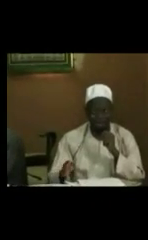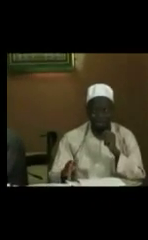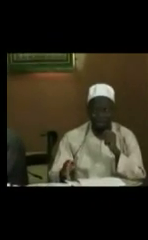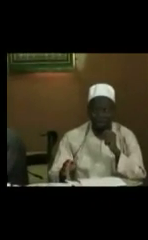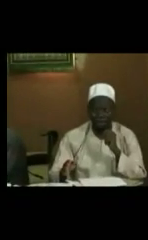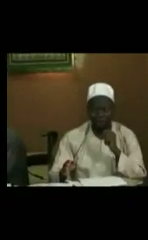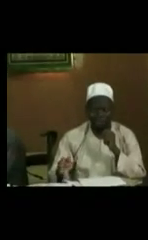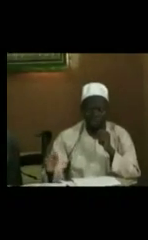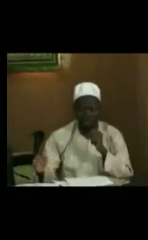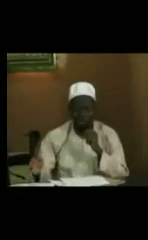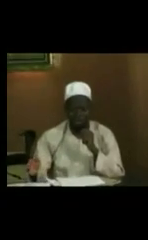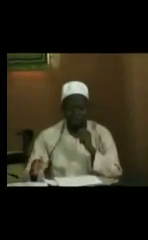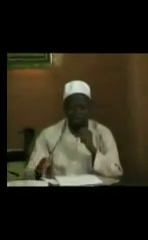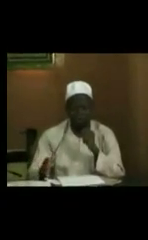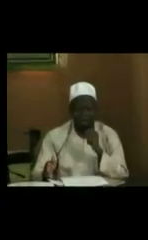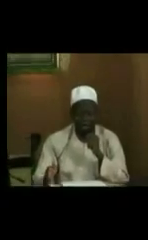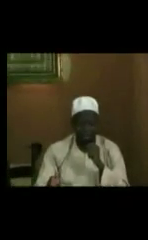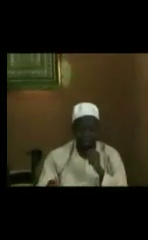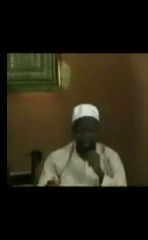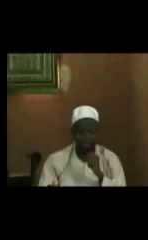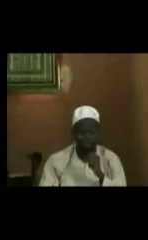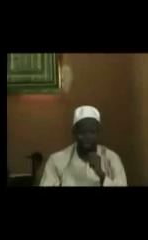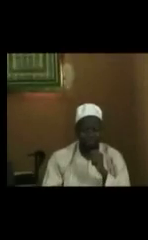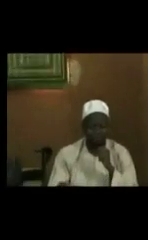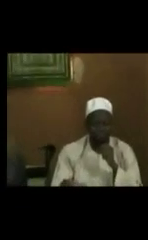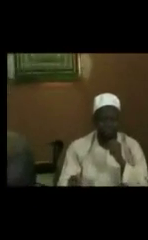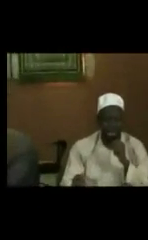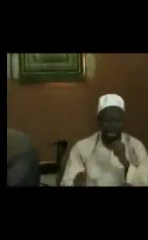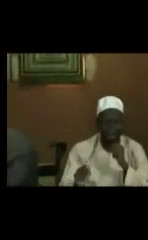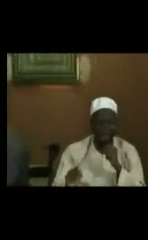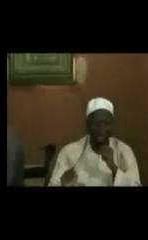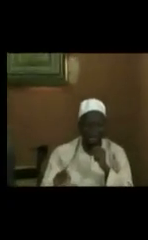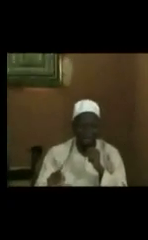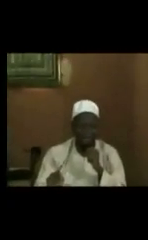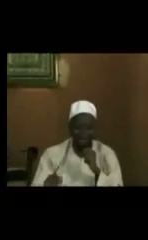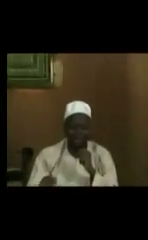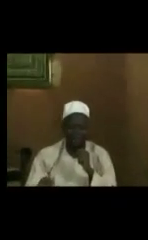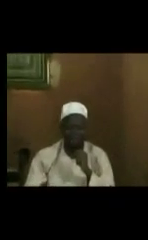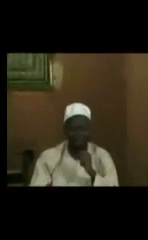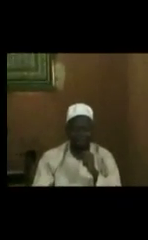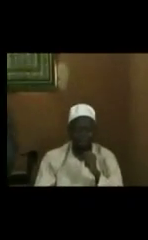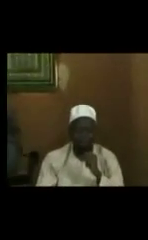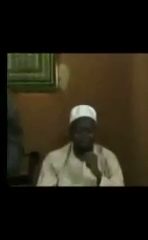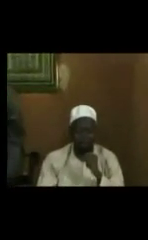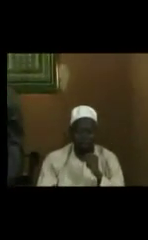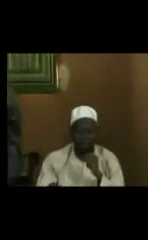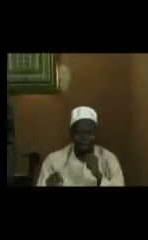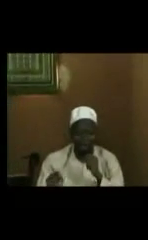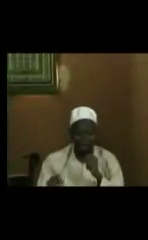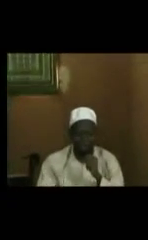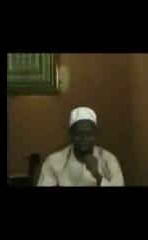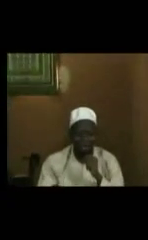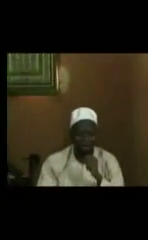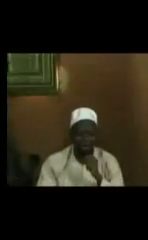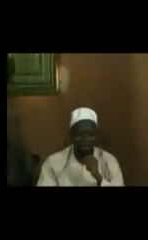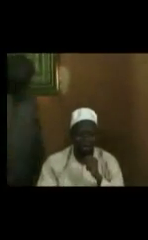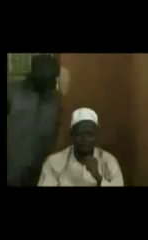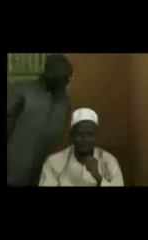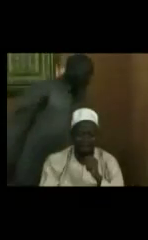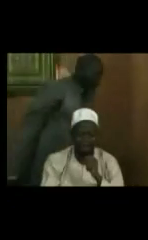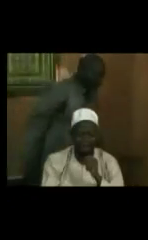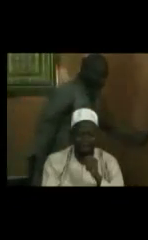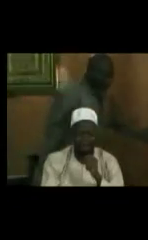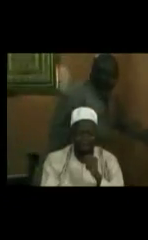نشتي وانتي سوى سوى جلي apere kerere Allah subhanahu wa